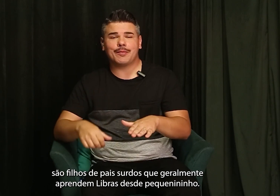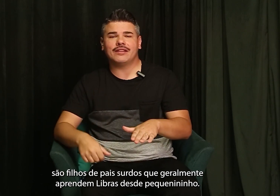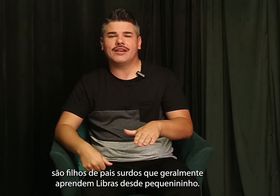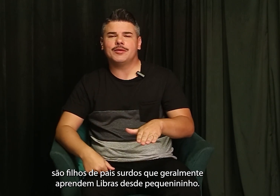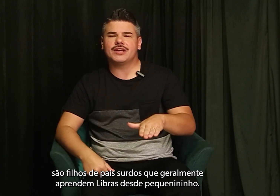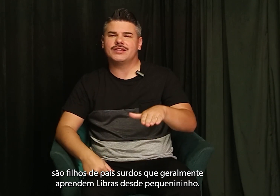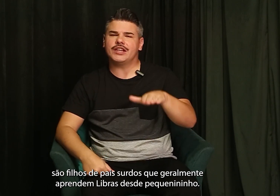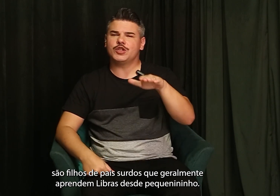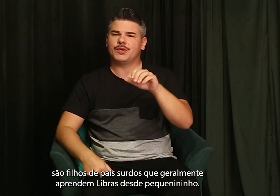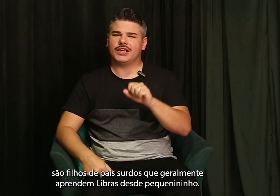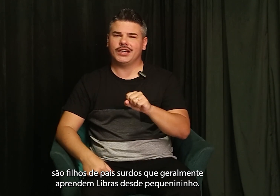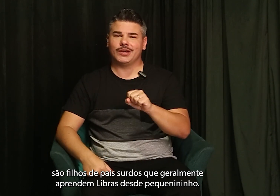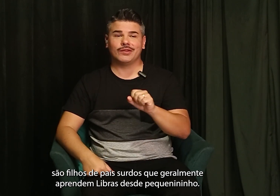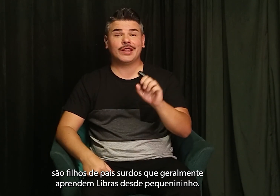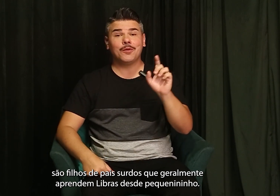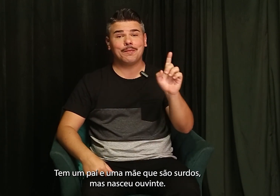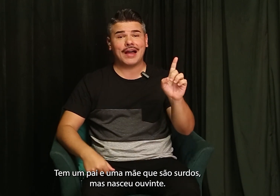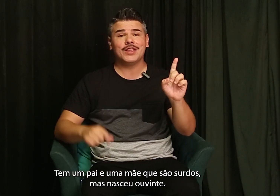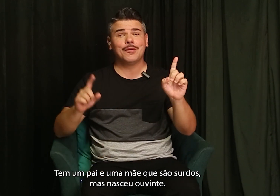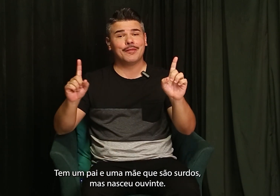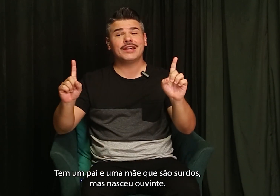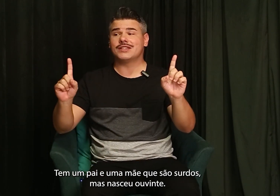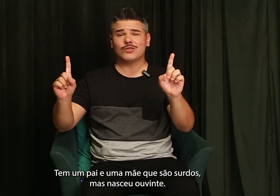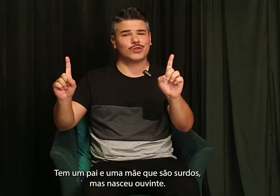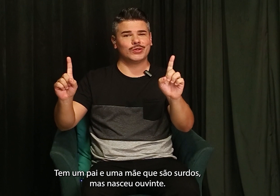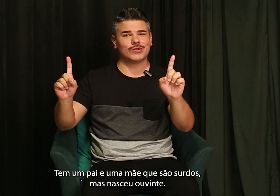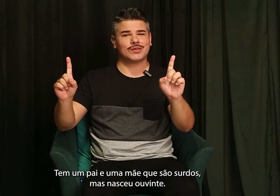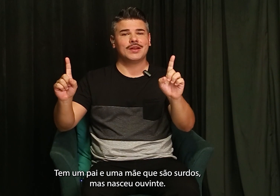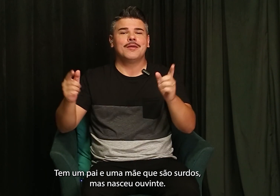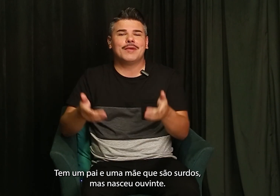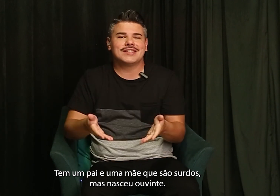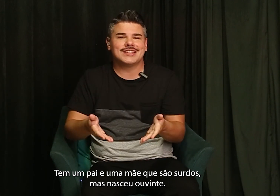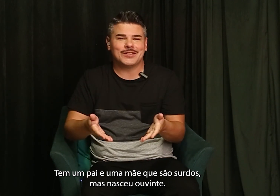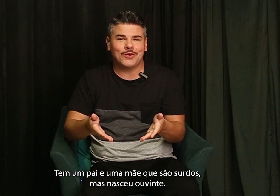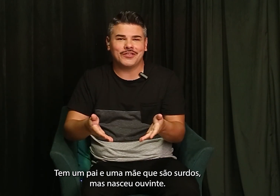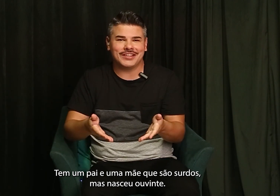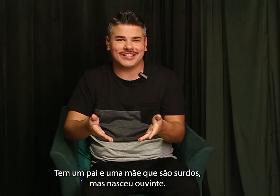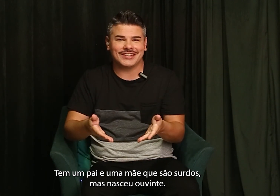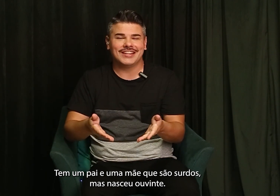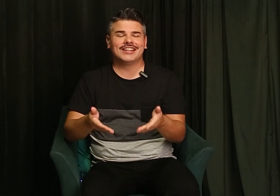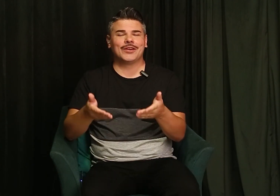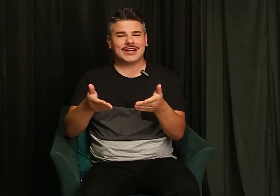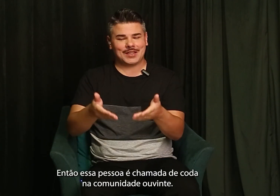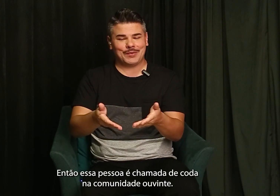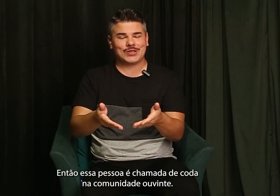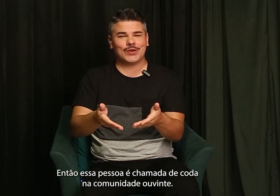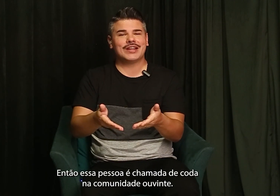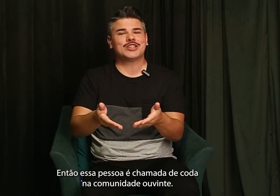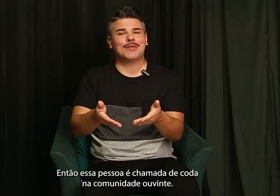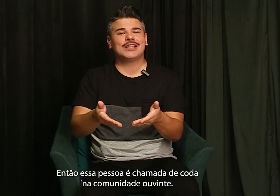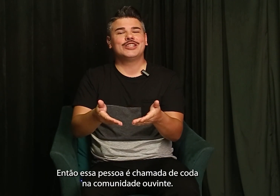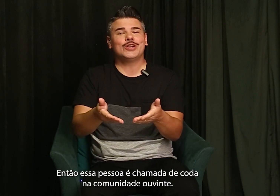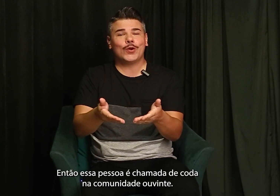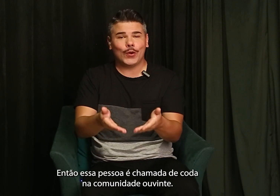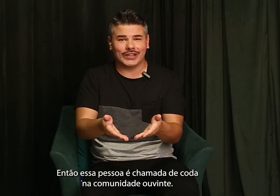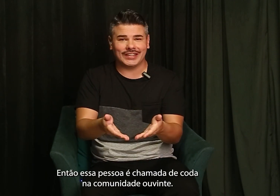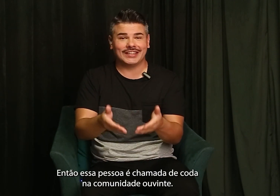geralmente aprendem Libras desde pequenininho. Tem um pai e uma mãe que são surdos, mas nasceu ouvinte. Então essa pessoa é chamada de coda.